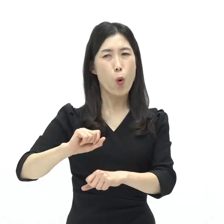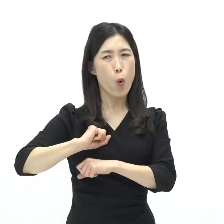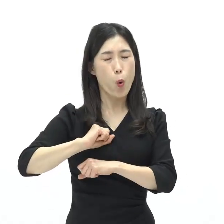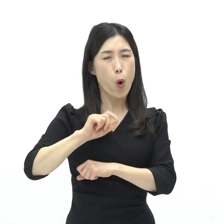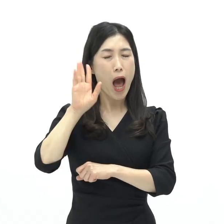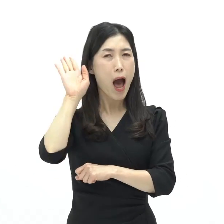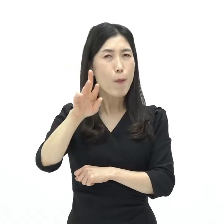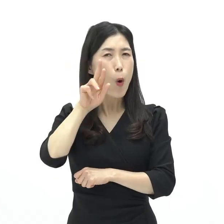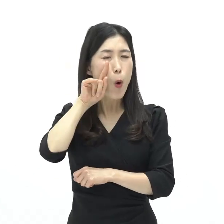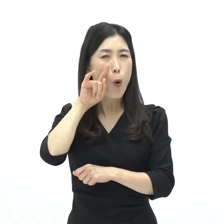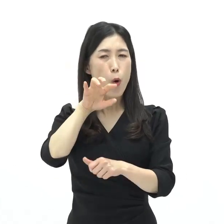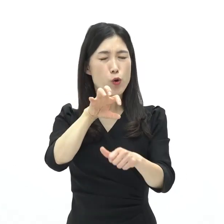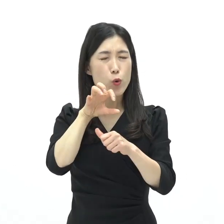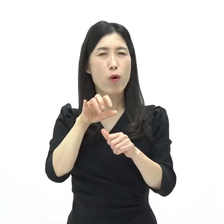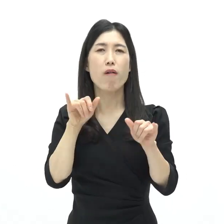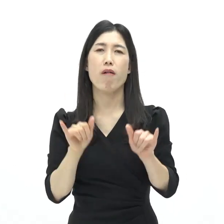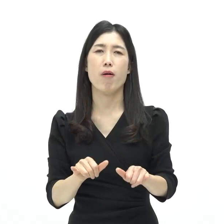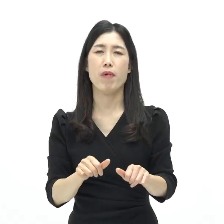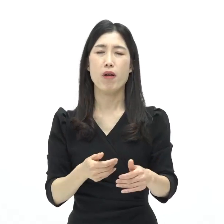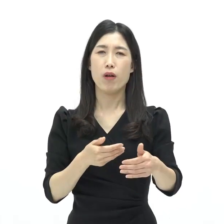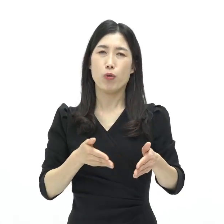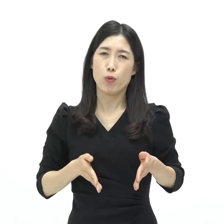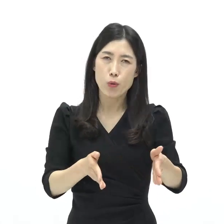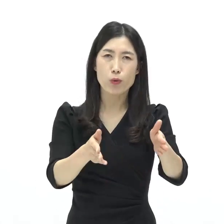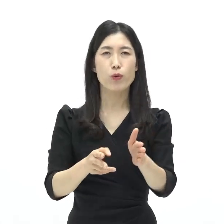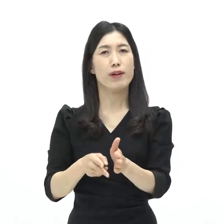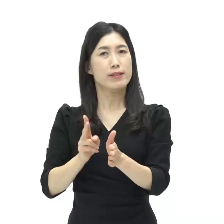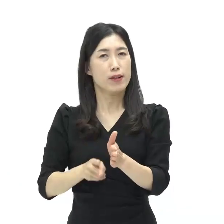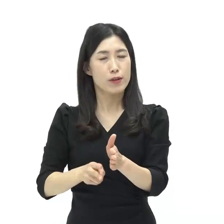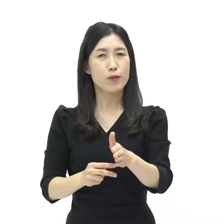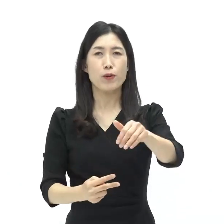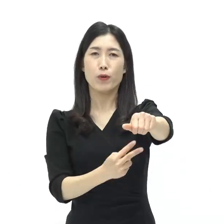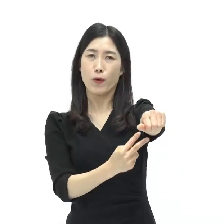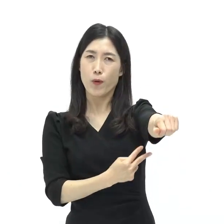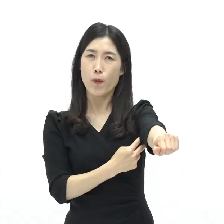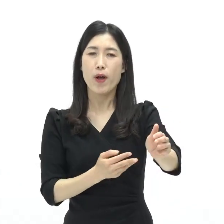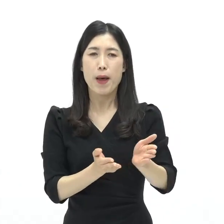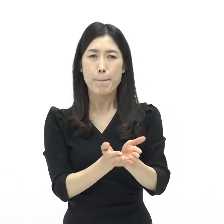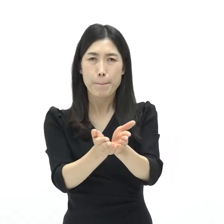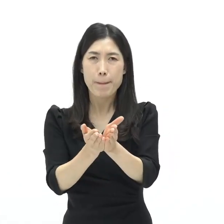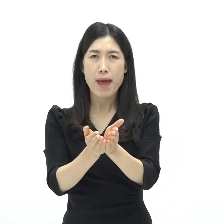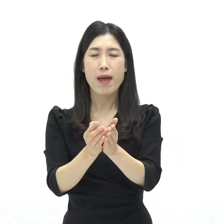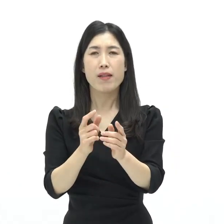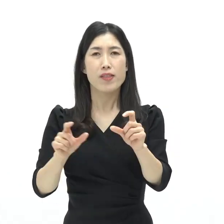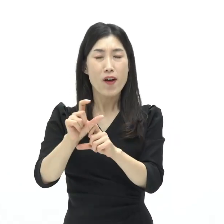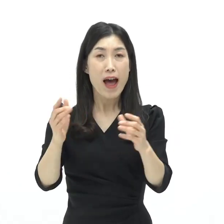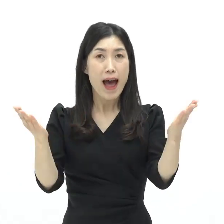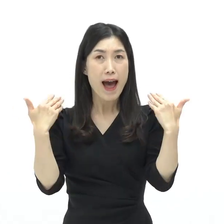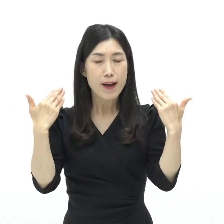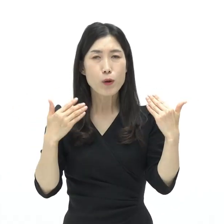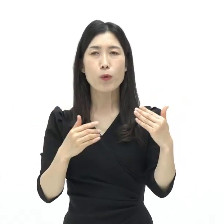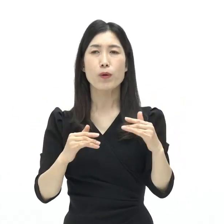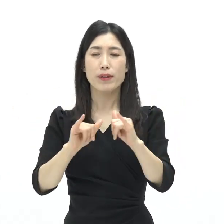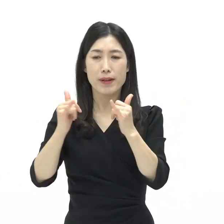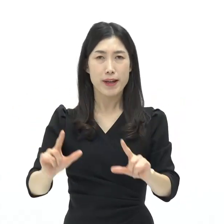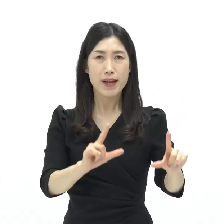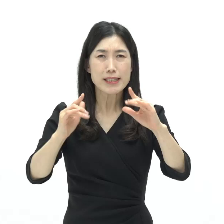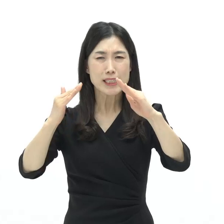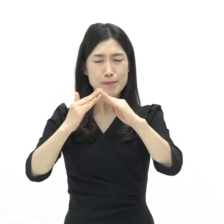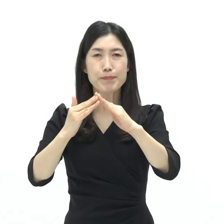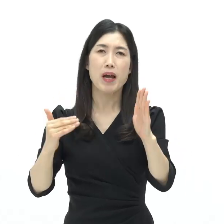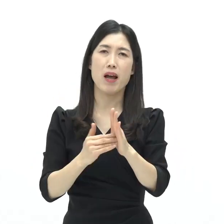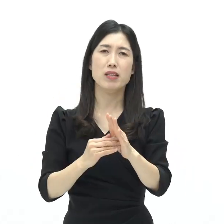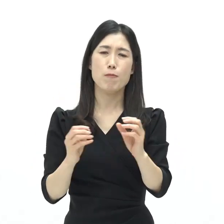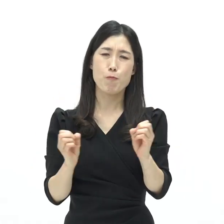게다가 군사작전에 이용될 수 있는 도로, 철도, 교량, 항만, 학교 등은 물론 사람들이